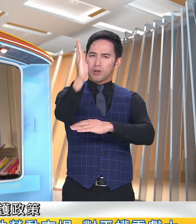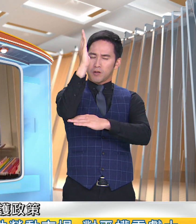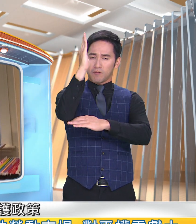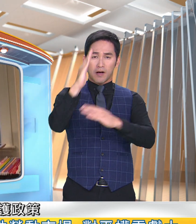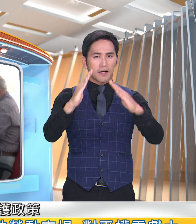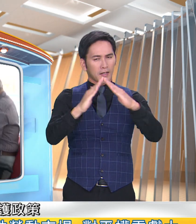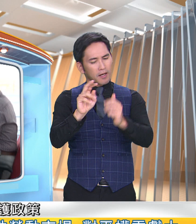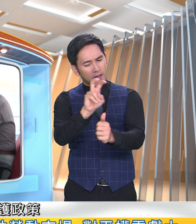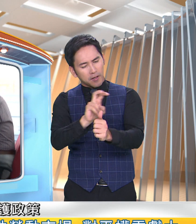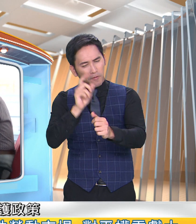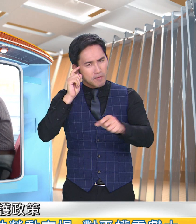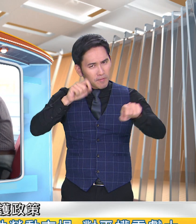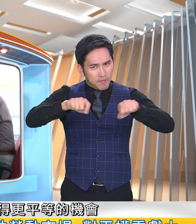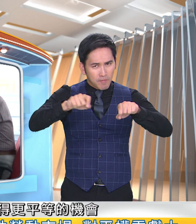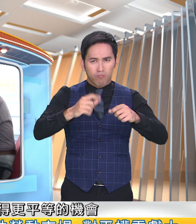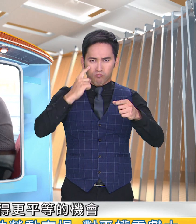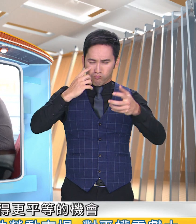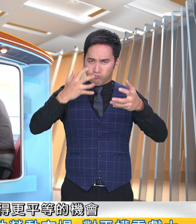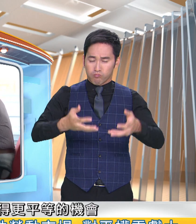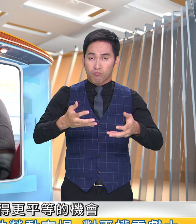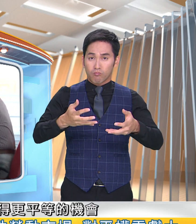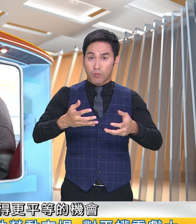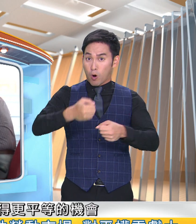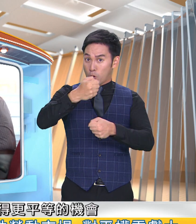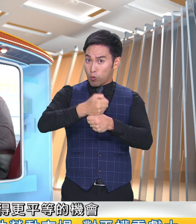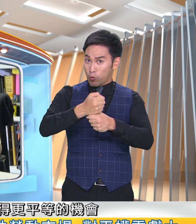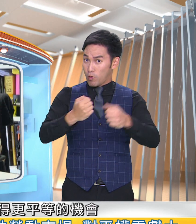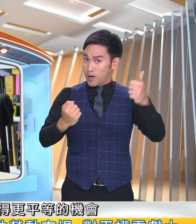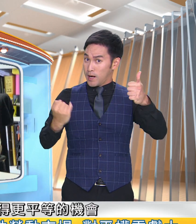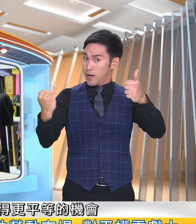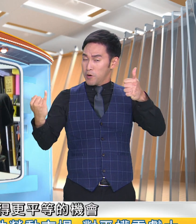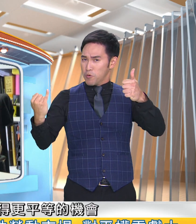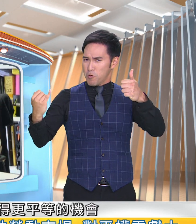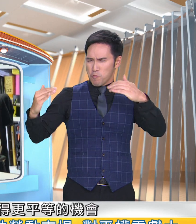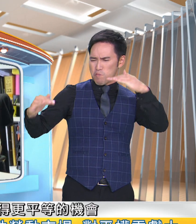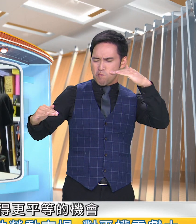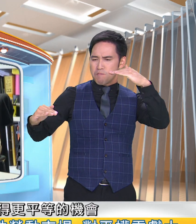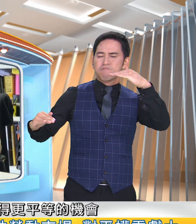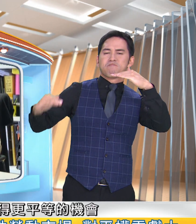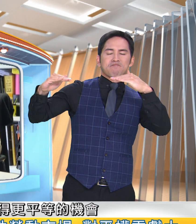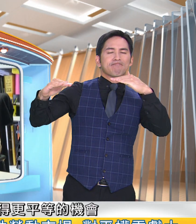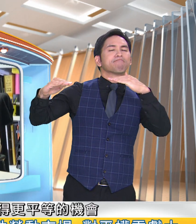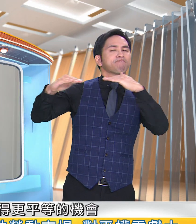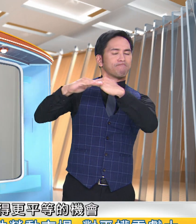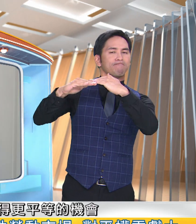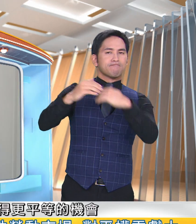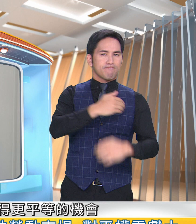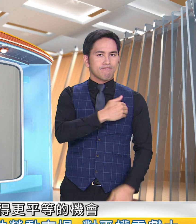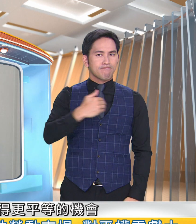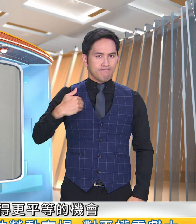策，女性才有可能获得更平等的机会。